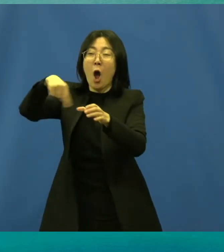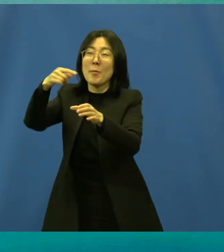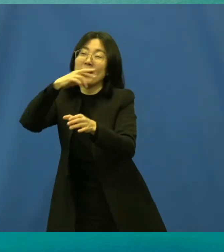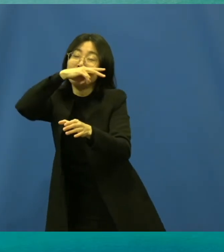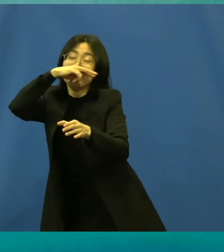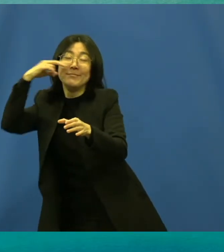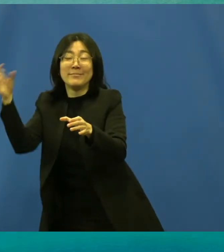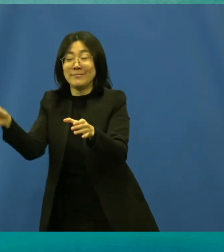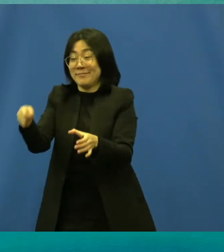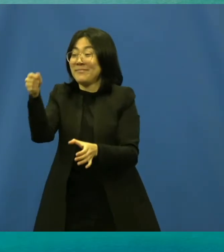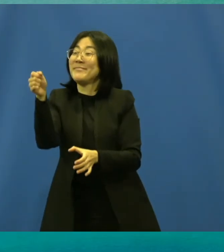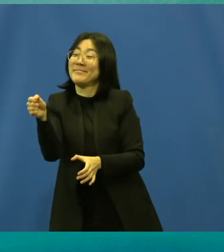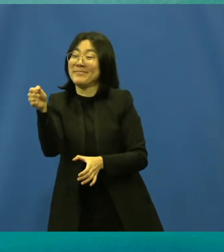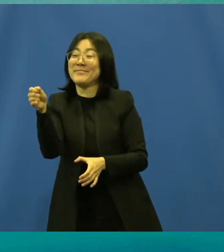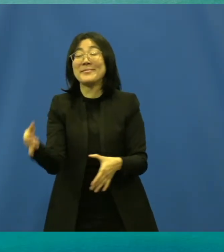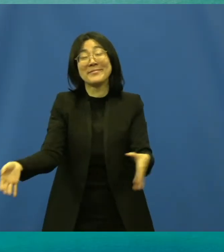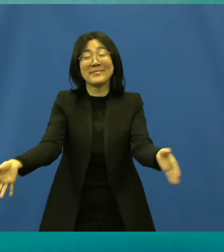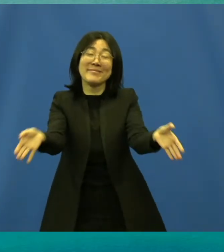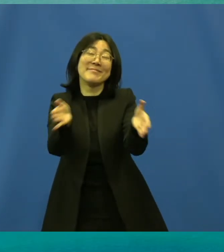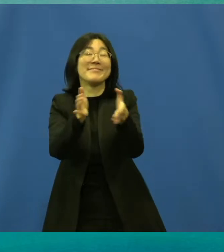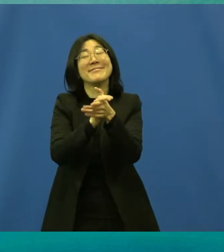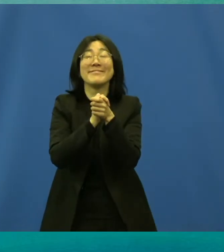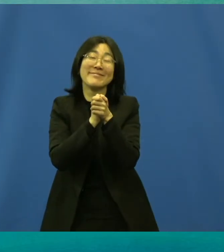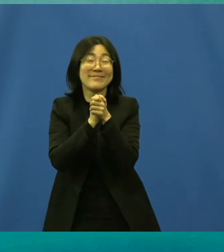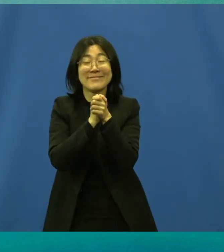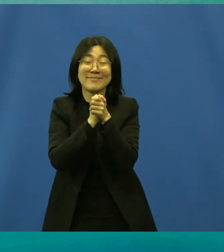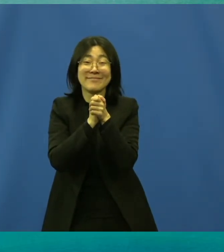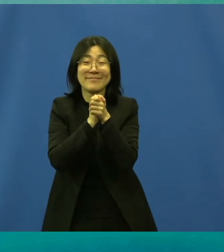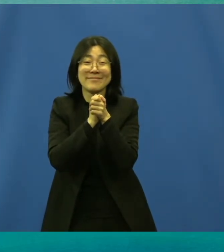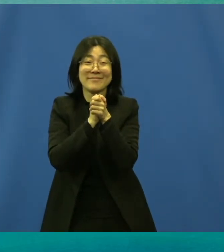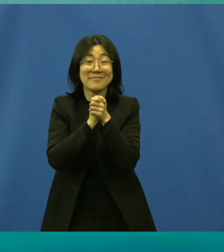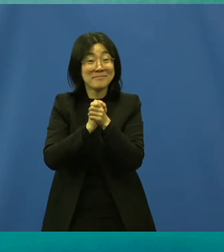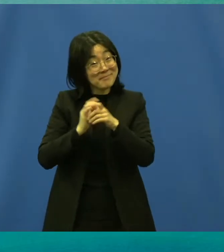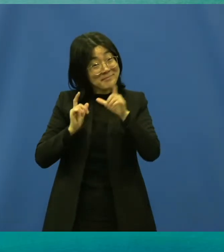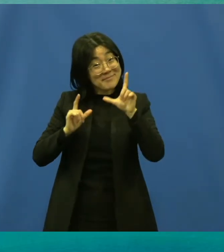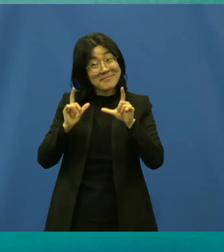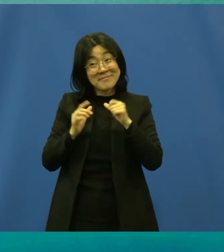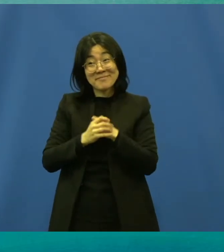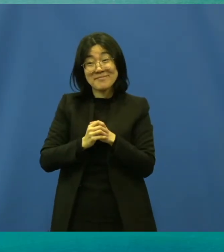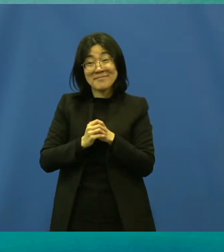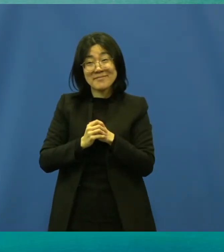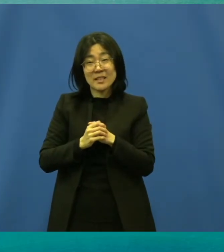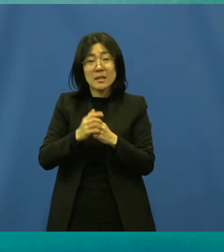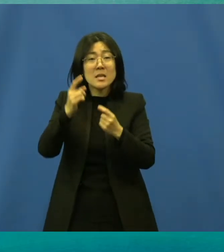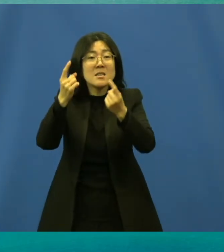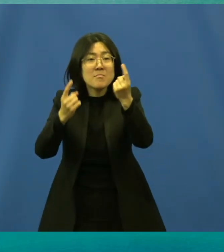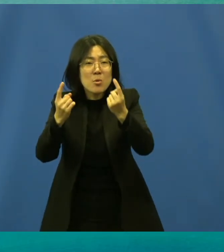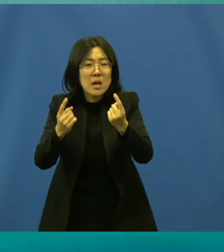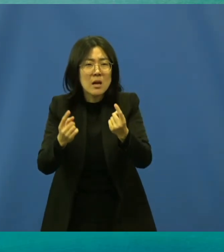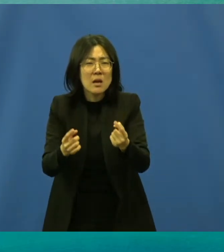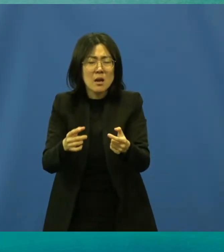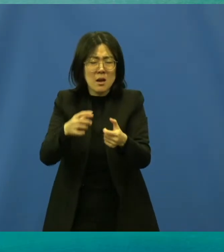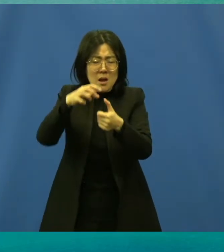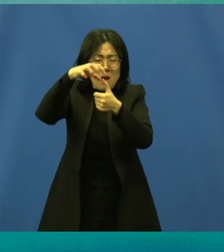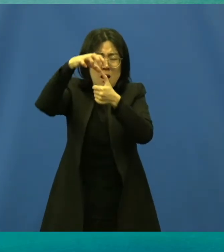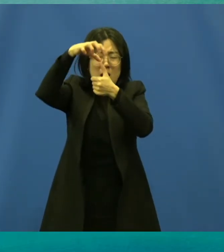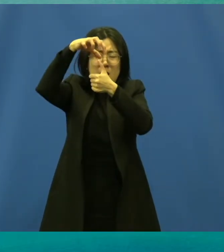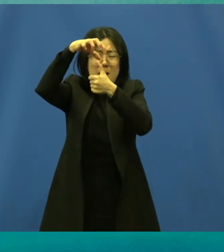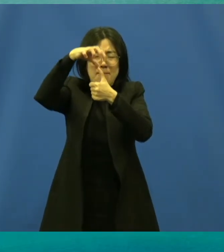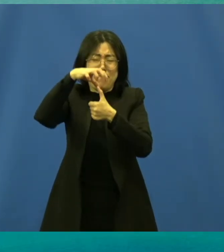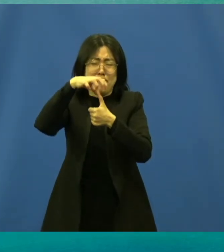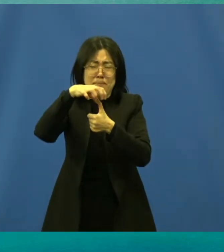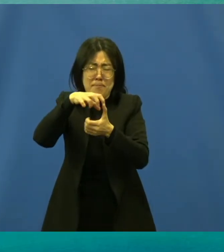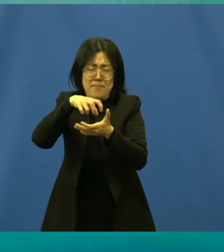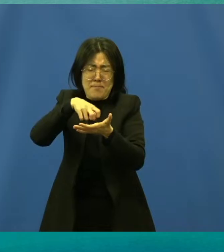가난한 마음으로 기도해야 합니다. 소망이 없는 상태에서 기도합니다. 들어 누워